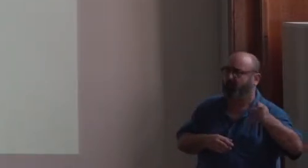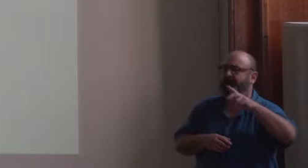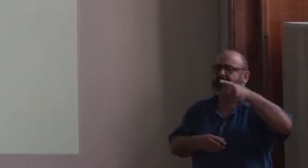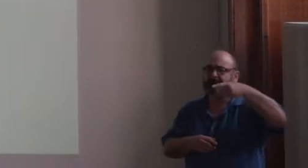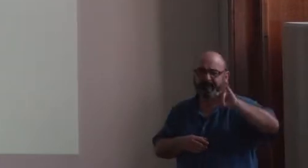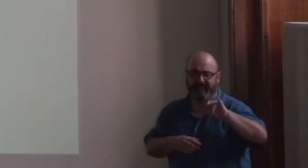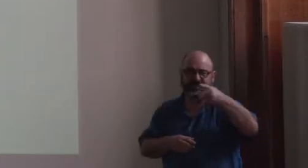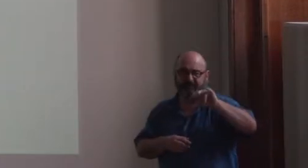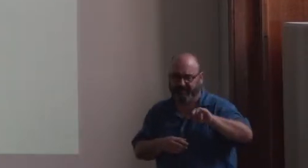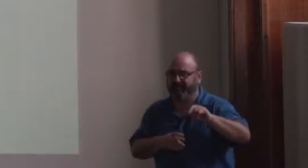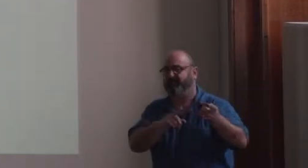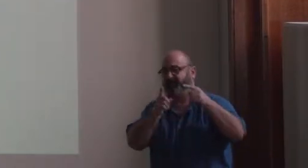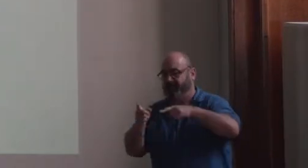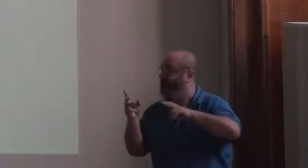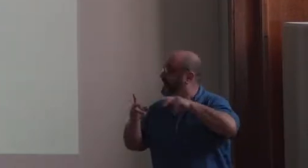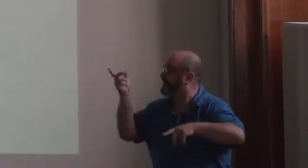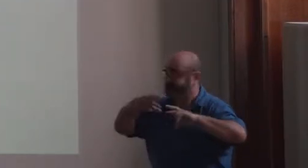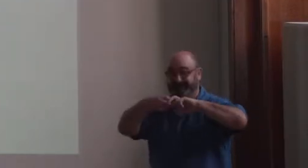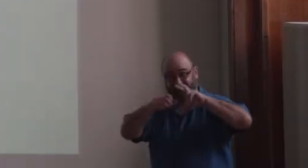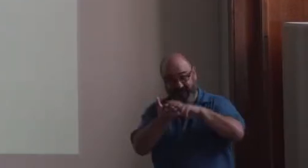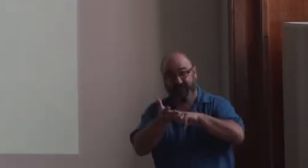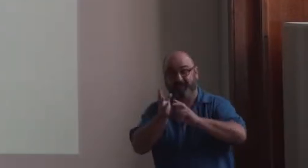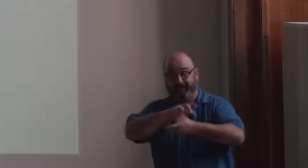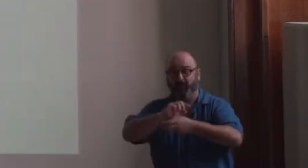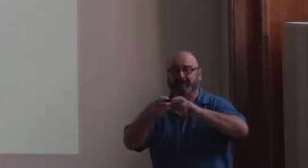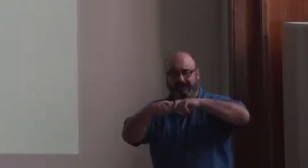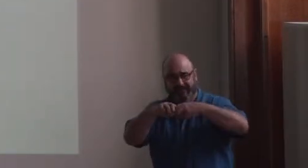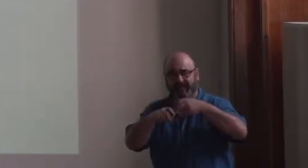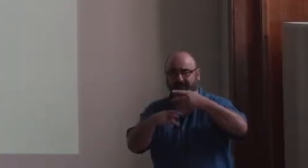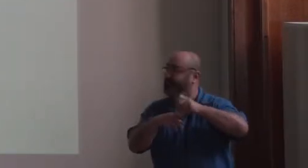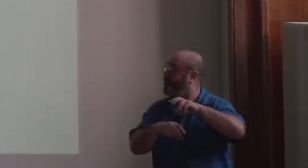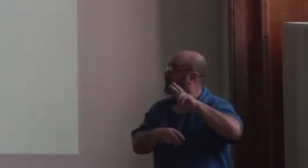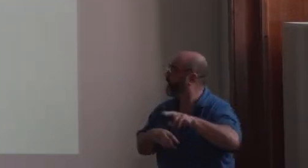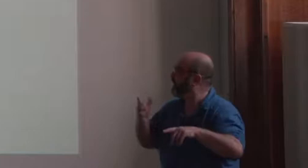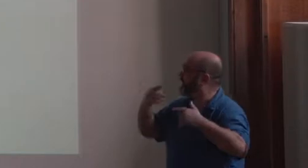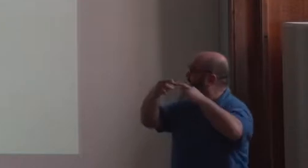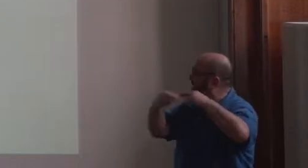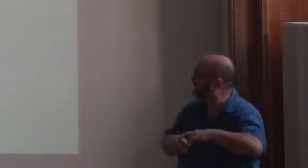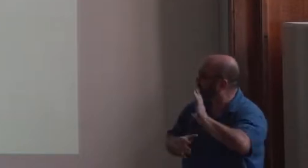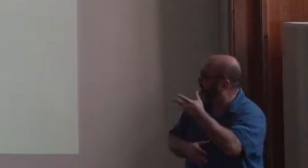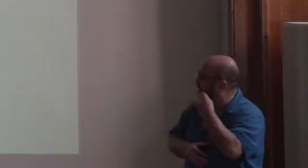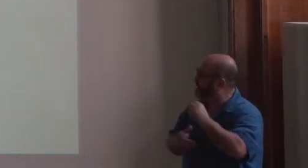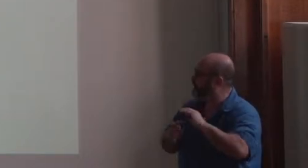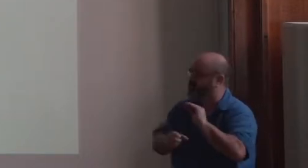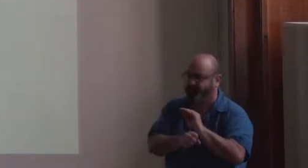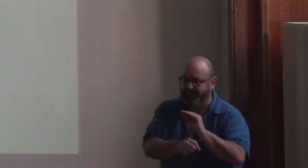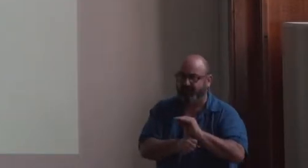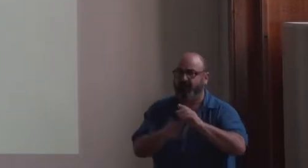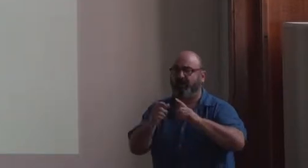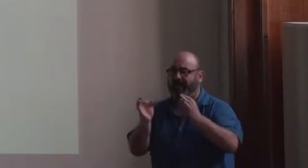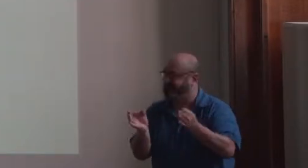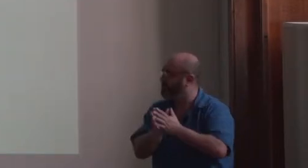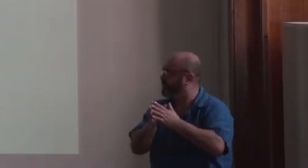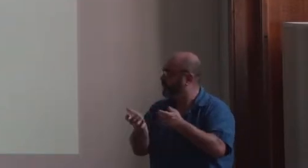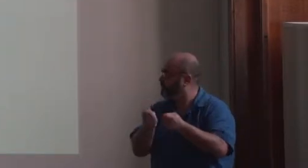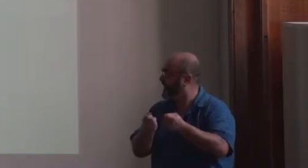C'est du vrai Python. On a une syntaxe Python 3. On a des list comprehensions, des générateurs, une gestion des exceptions, un shell